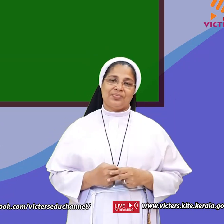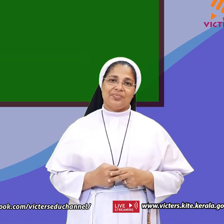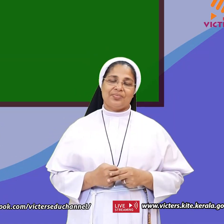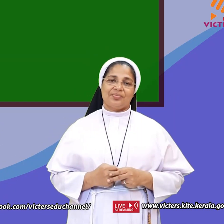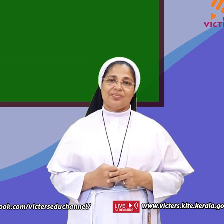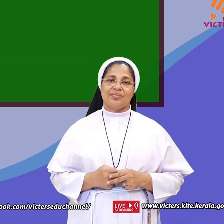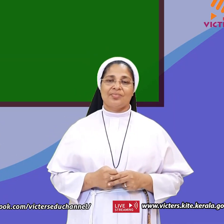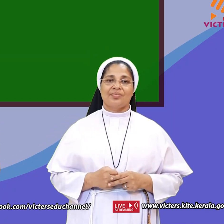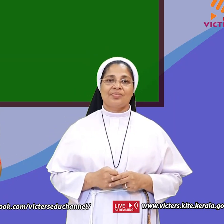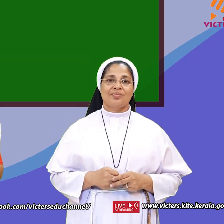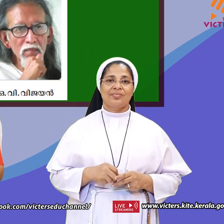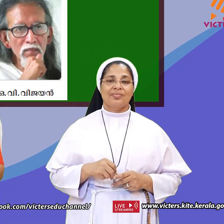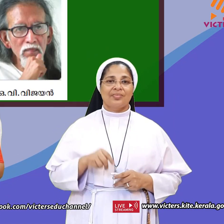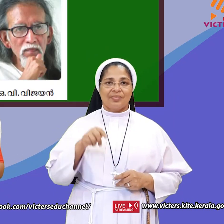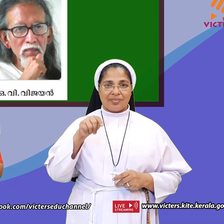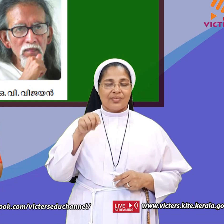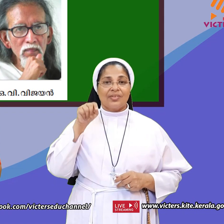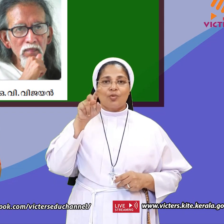ഒ വി വിജയൻ്റെ കടൽ തീരത്ത്.